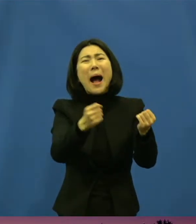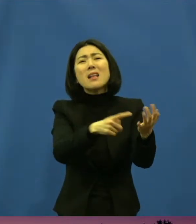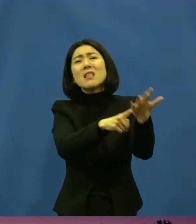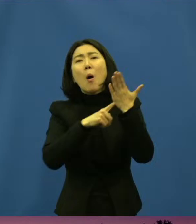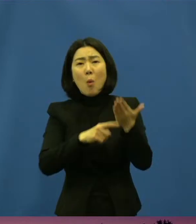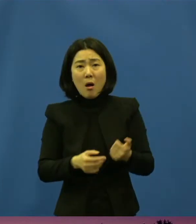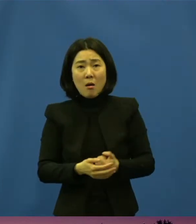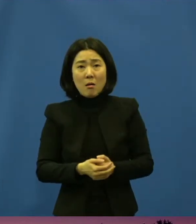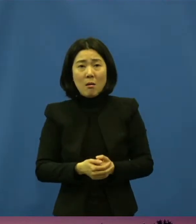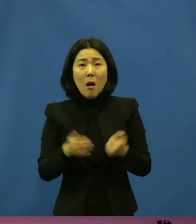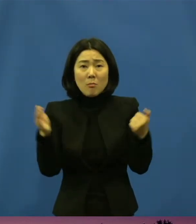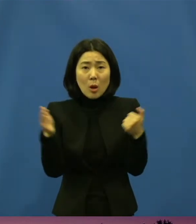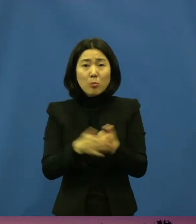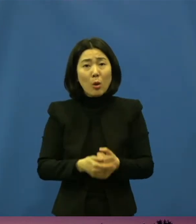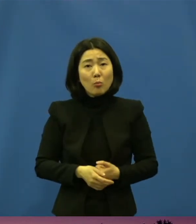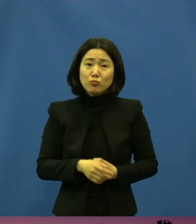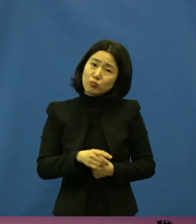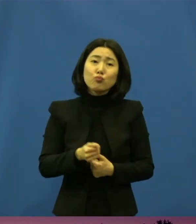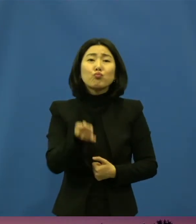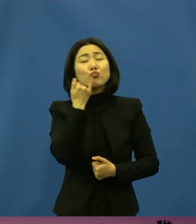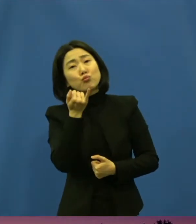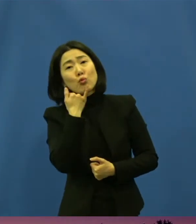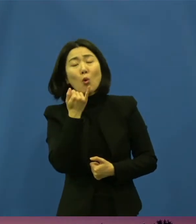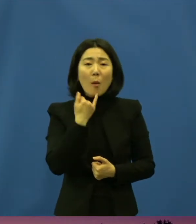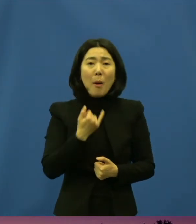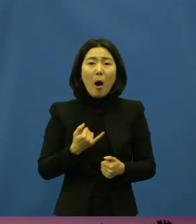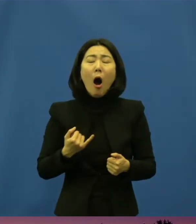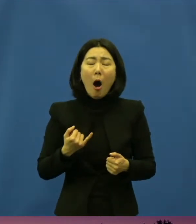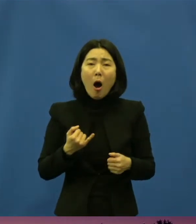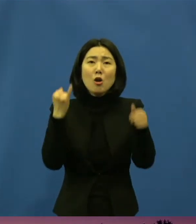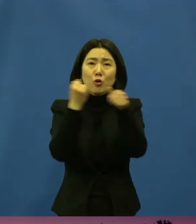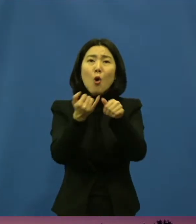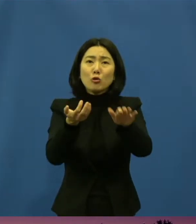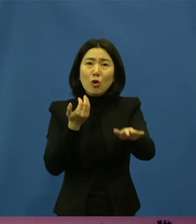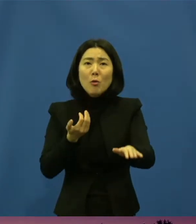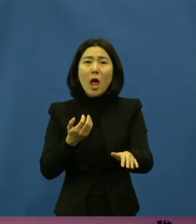만약 그런 생각을 한다면 세상으로 많이 들어간 거예요.